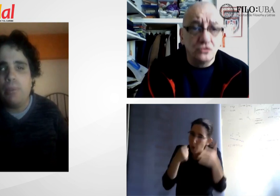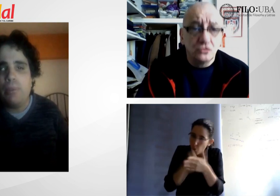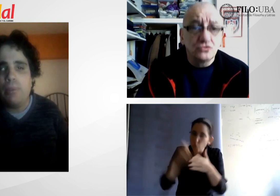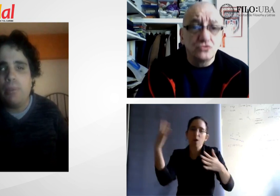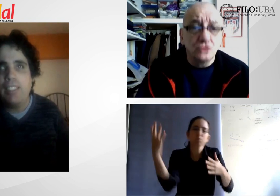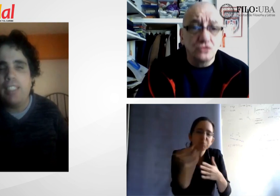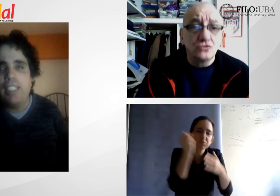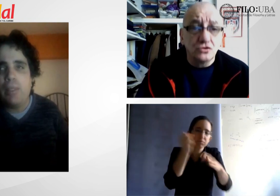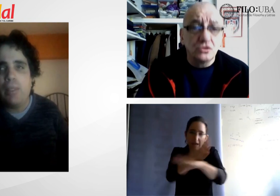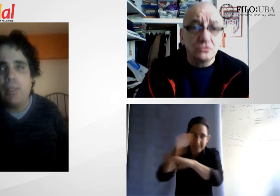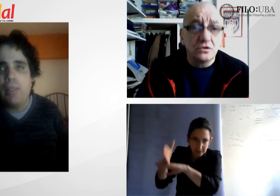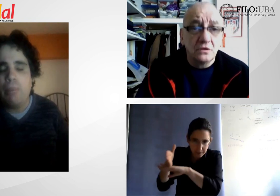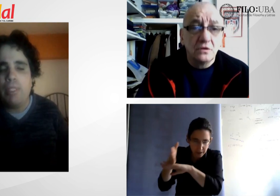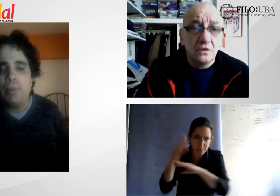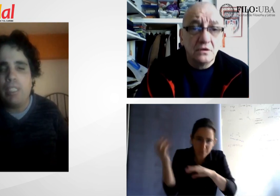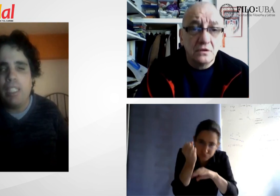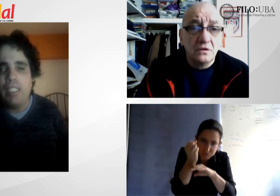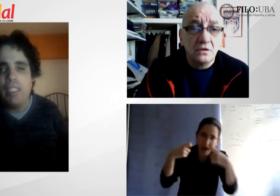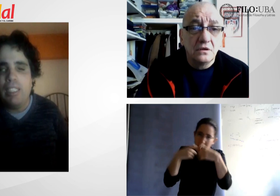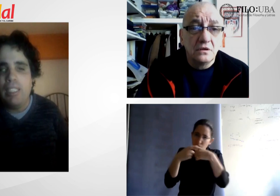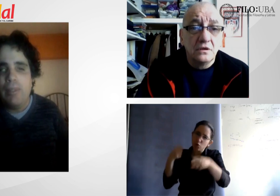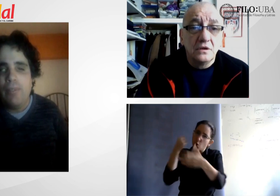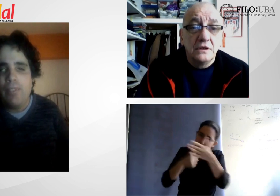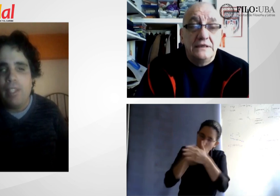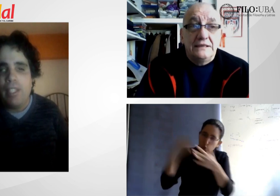tiempos. Esa sería una pregunta.